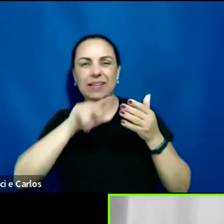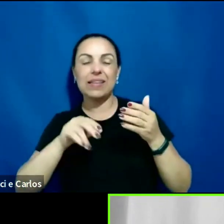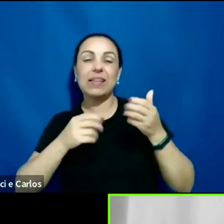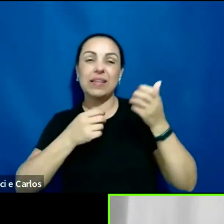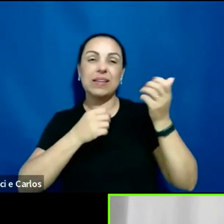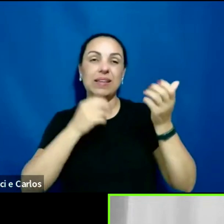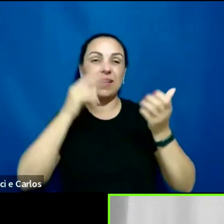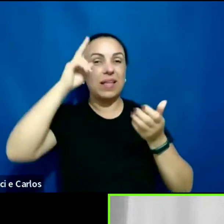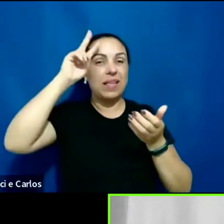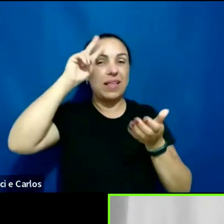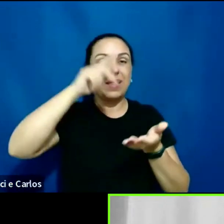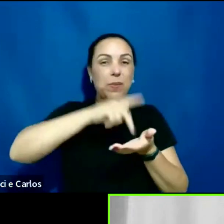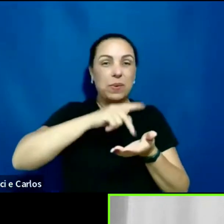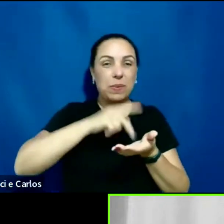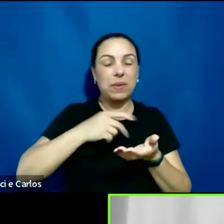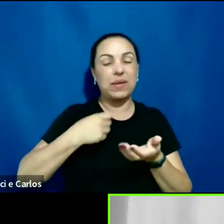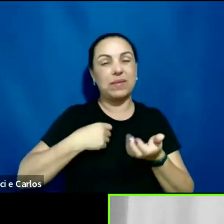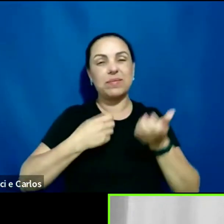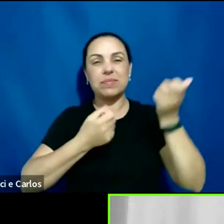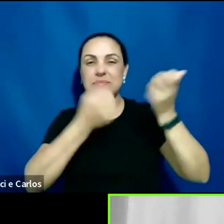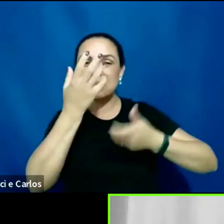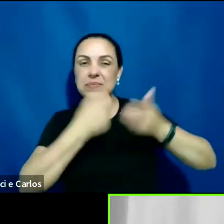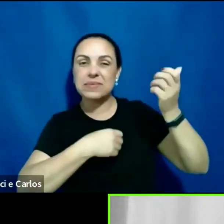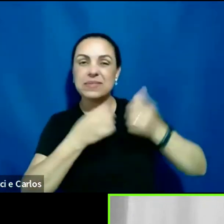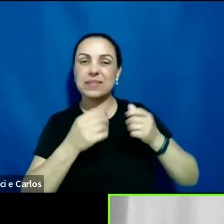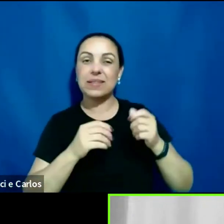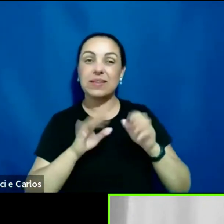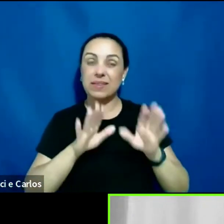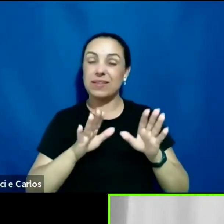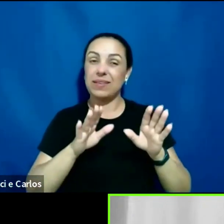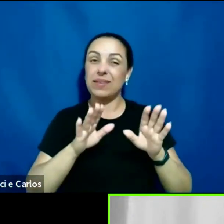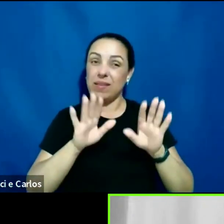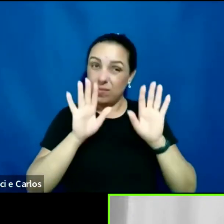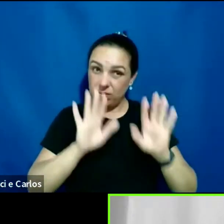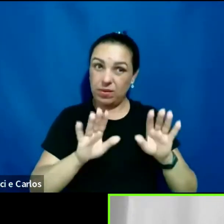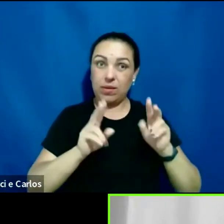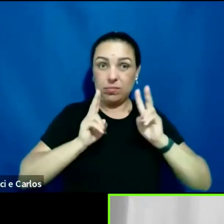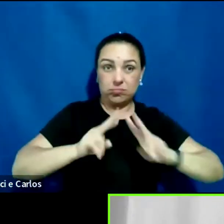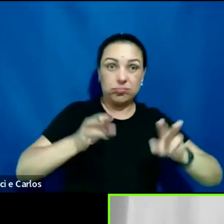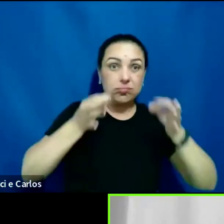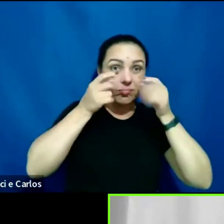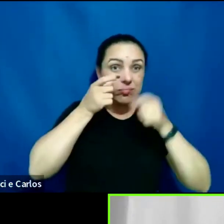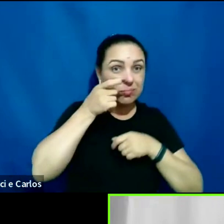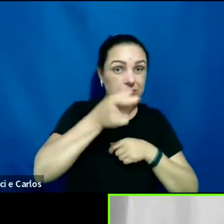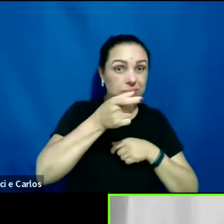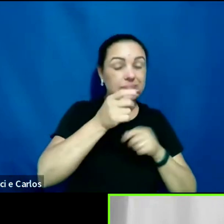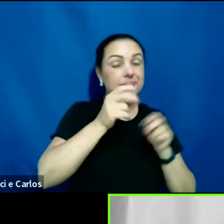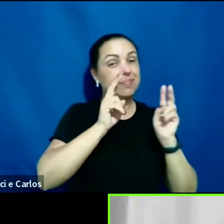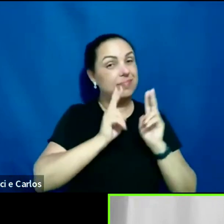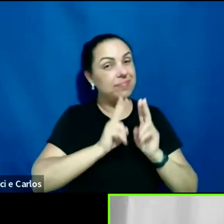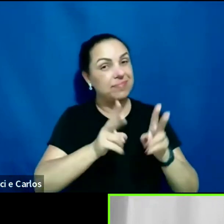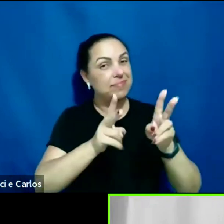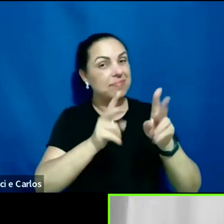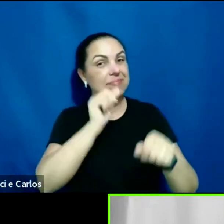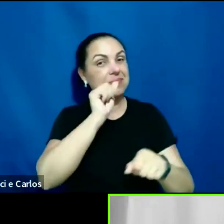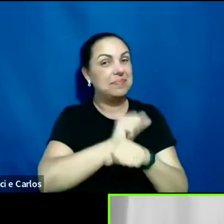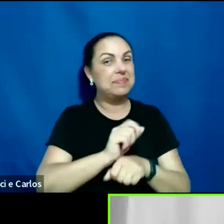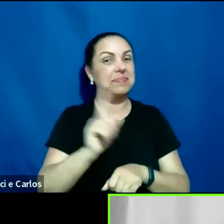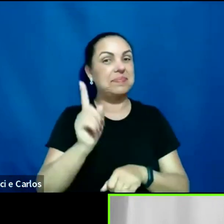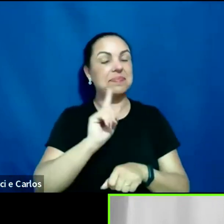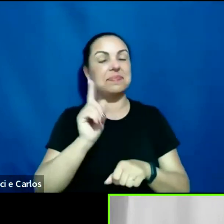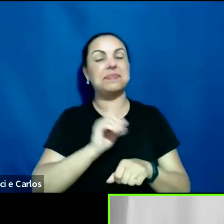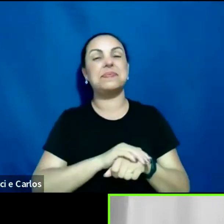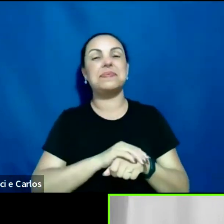depoimentos brevemente para você e fique aí na sala, que ainda tem muita coisa boa para você escutar hoje,